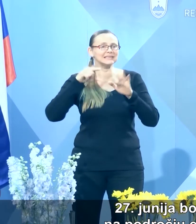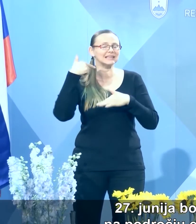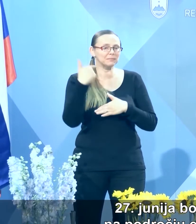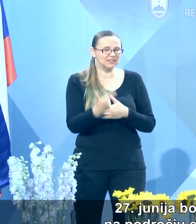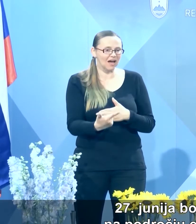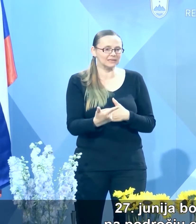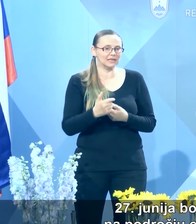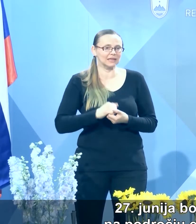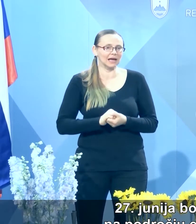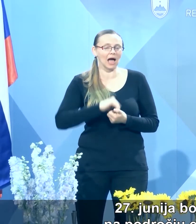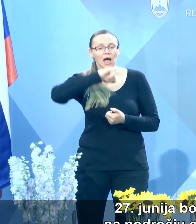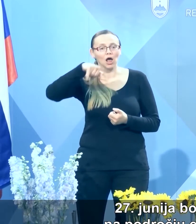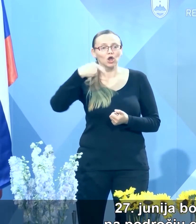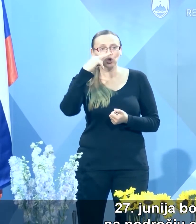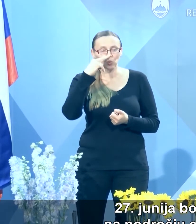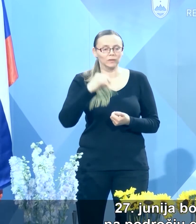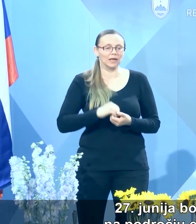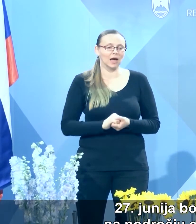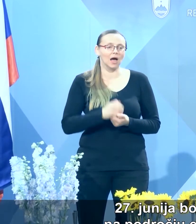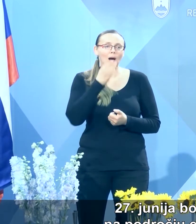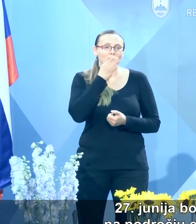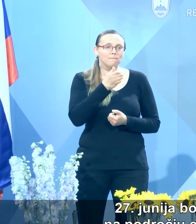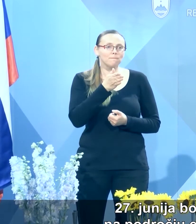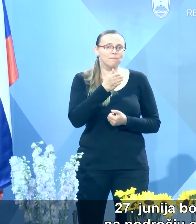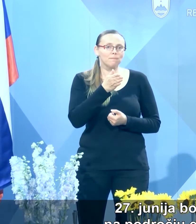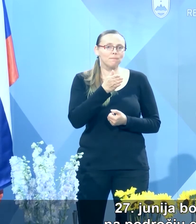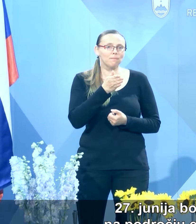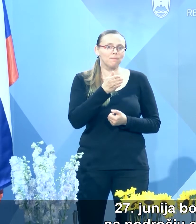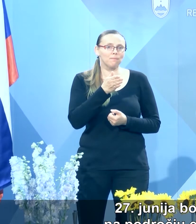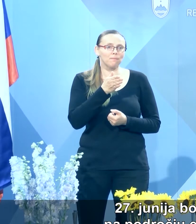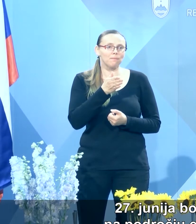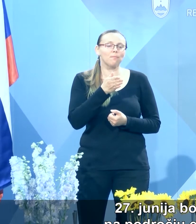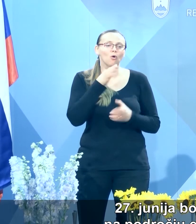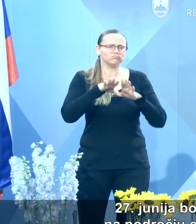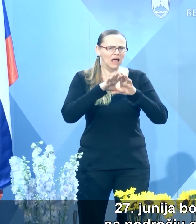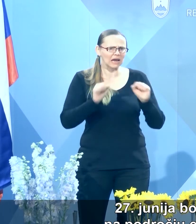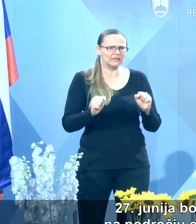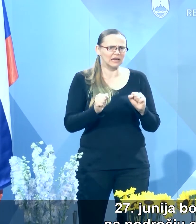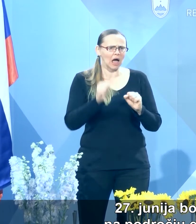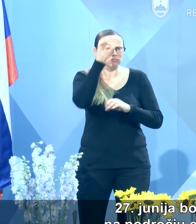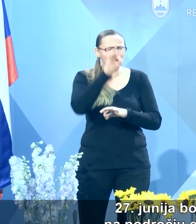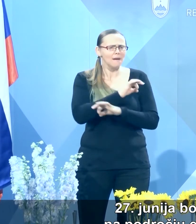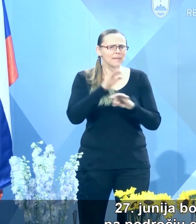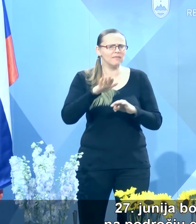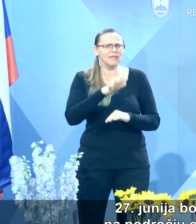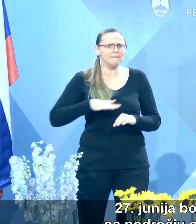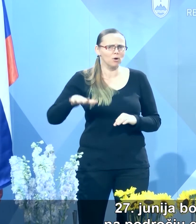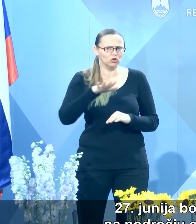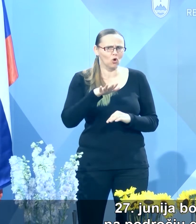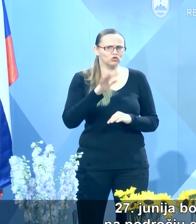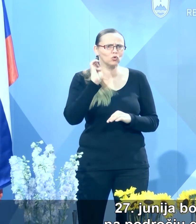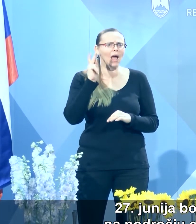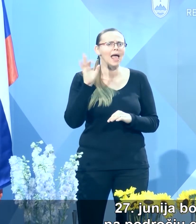27. junija bo izdelala masterplan na področju